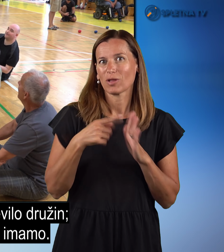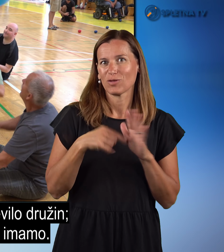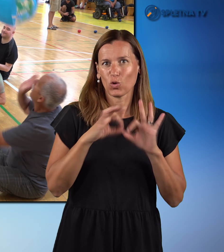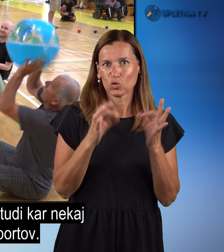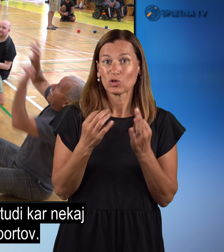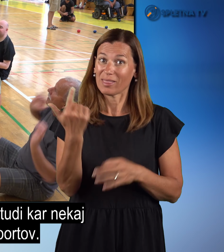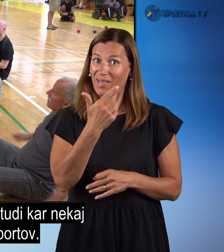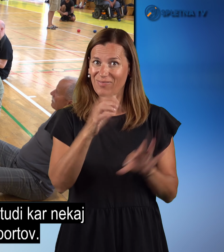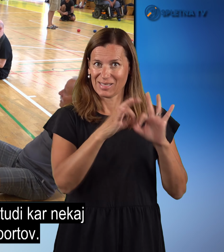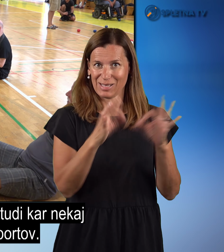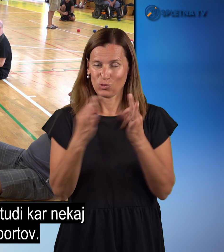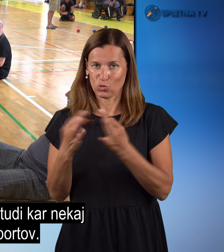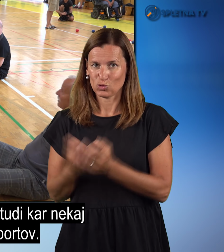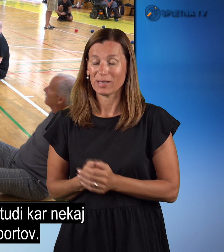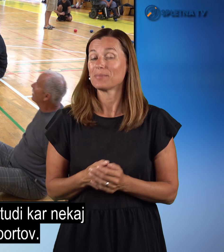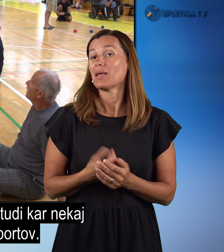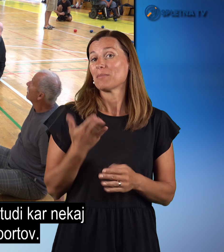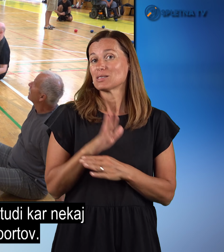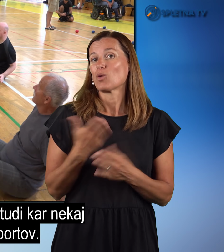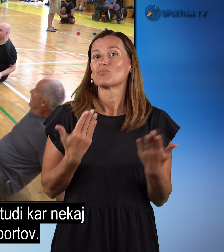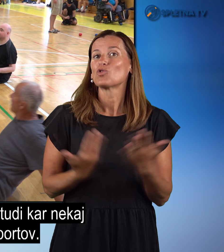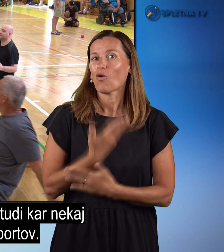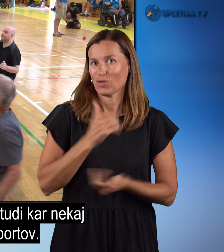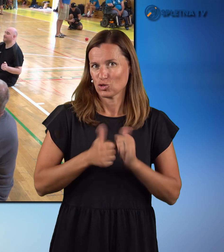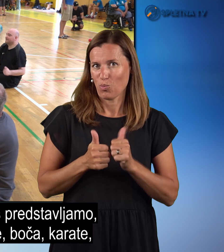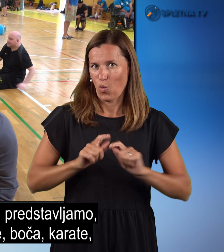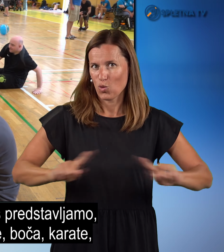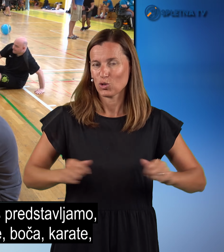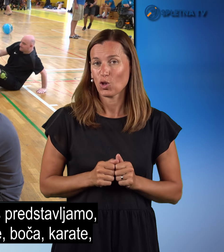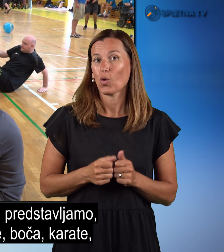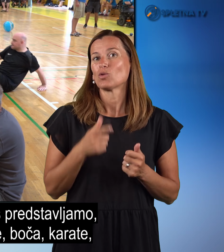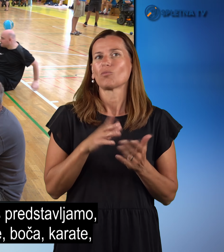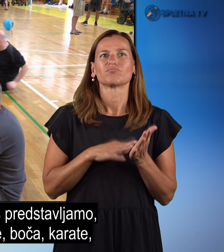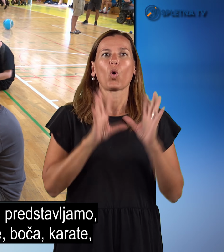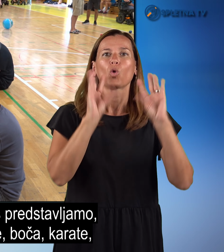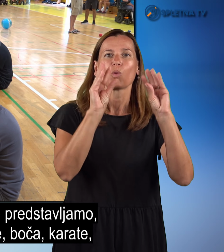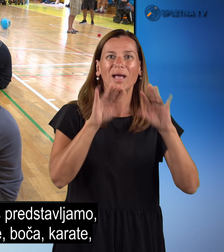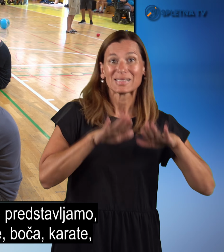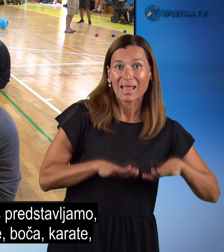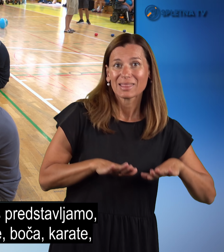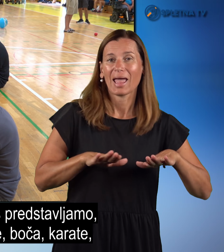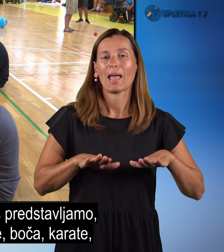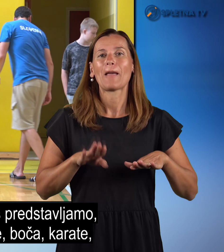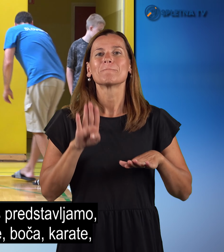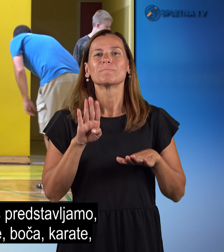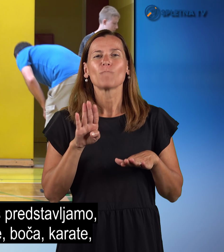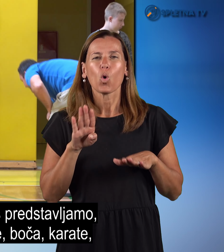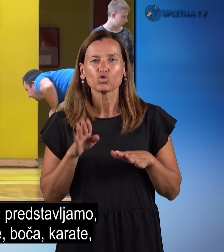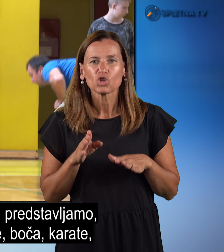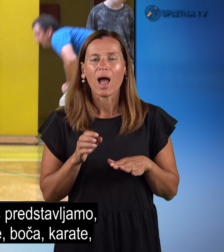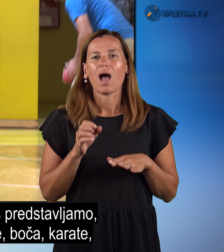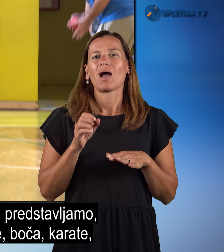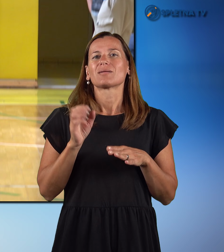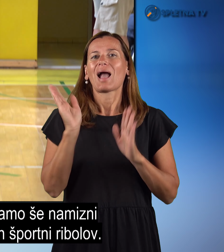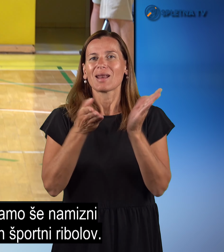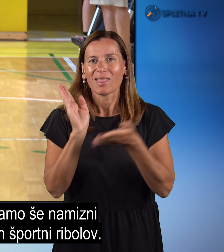imamo. Predstavljamo tudi kar nekaj novih športov. Športi, ki jih letos predstavljamo, so odbojka sede, boča,